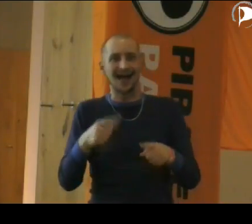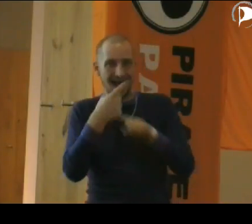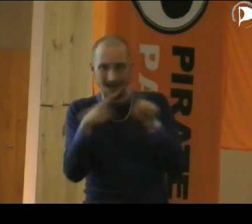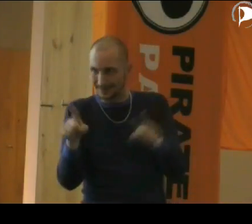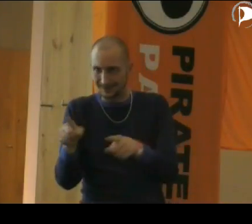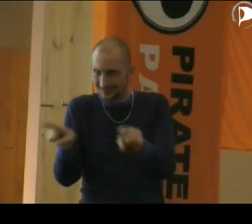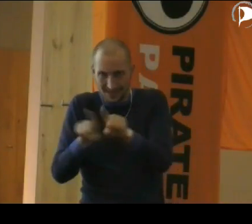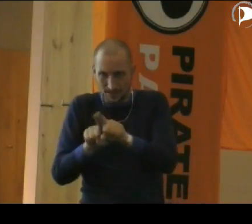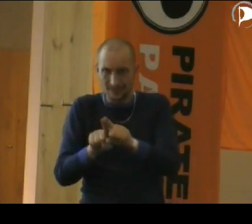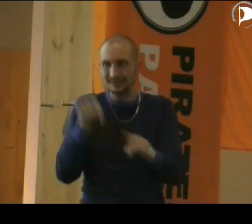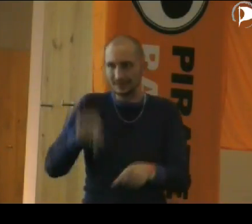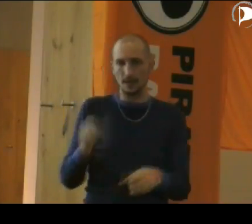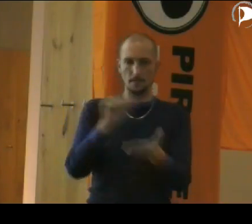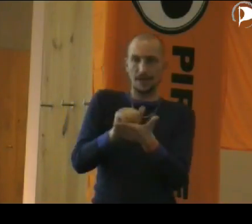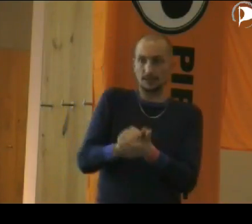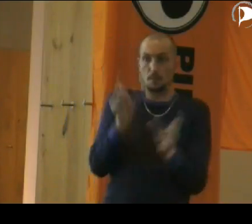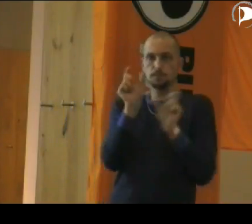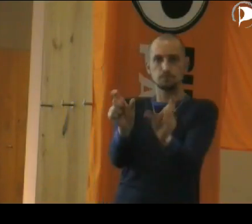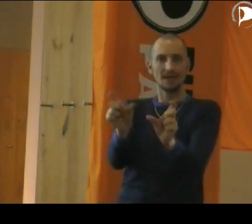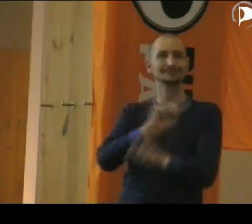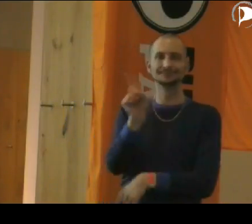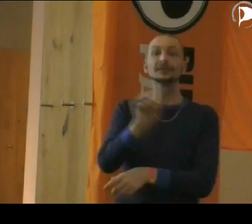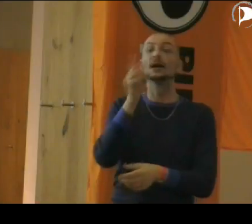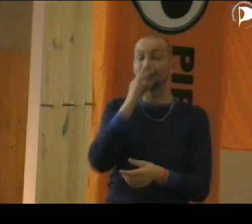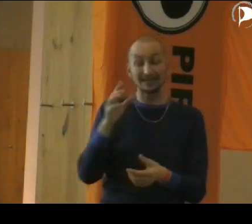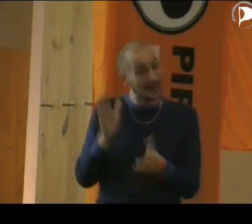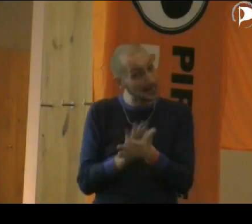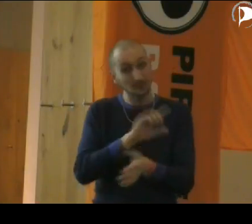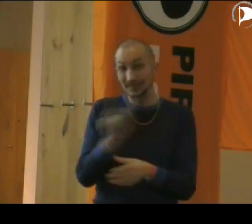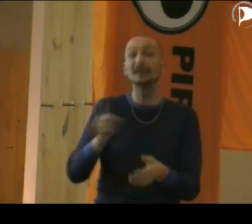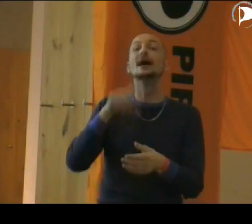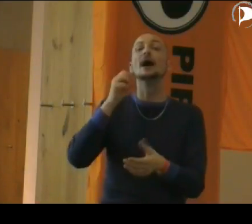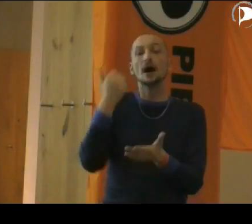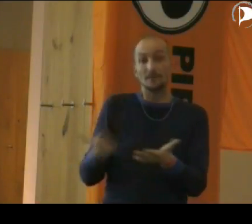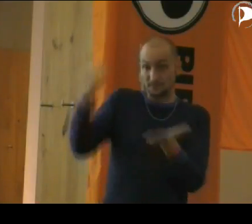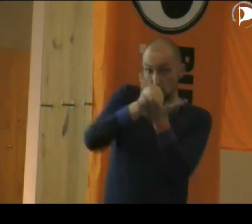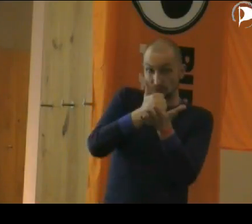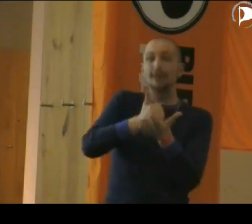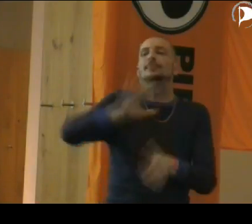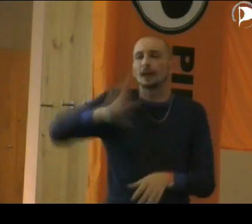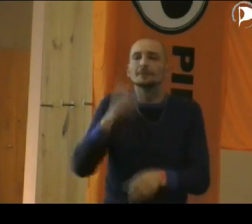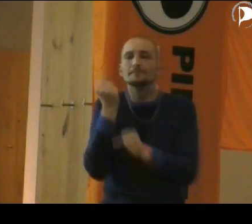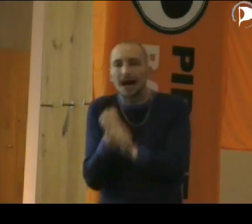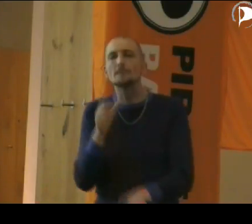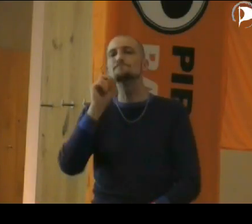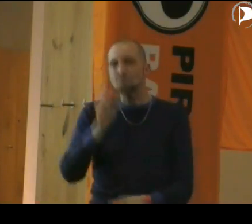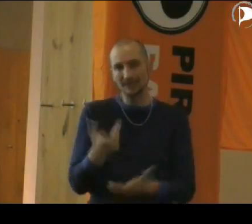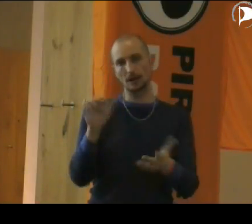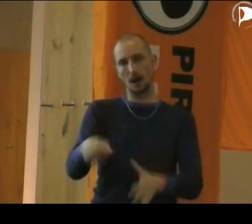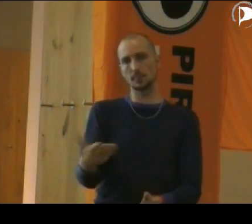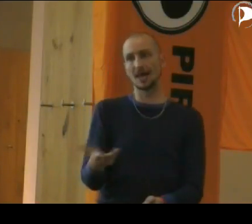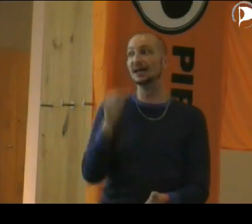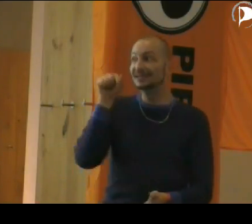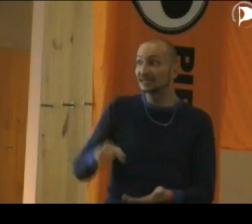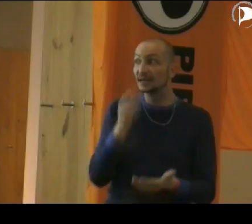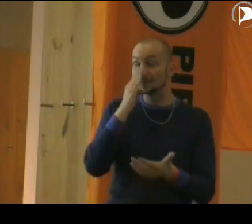habe wenn mal nichts geht muss einem vorstandsmitglieder auch einfach mal machen dürfen dann selbst tätig werden nur wohltaten